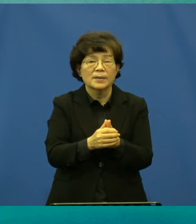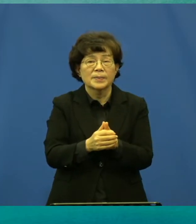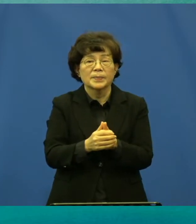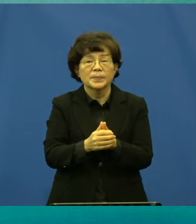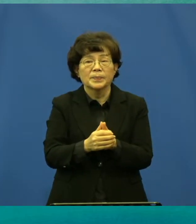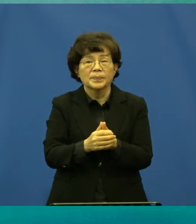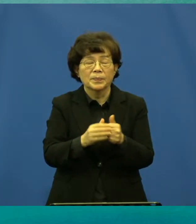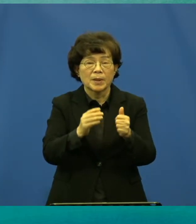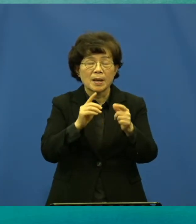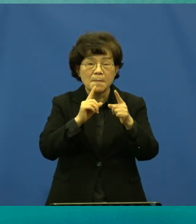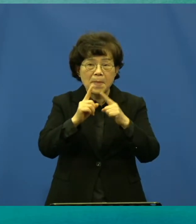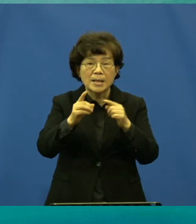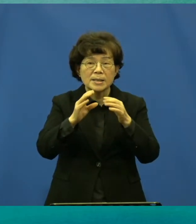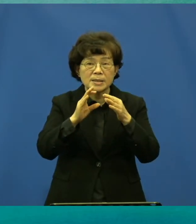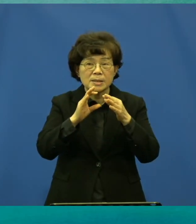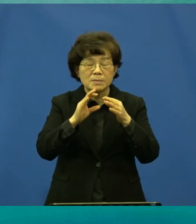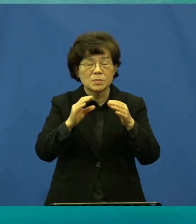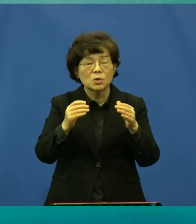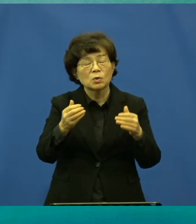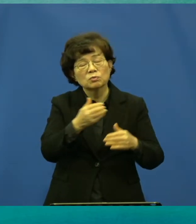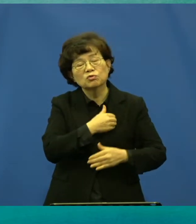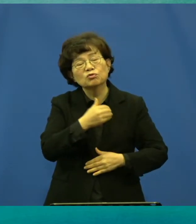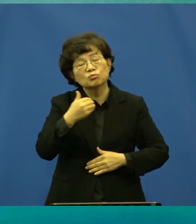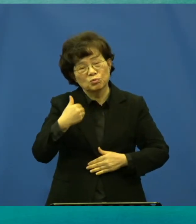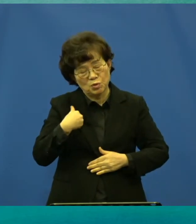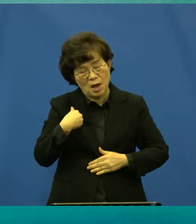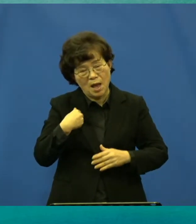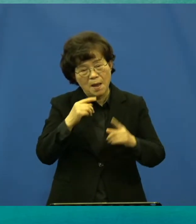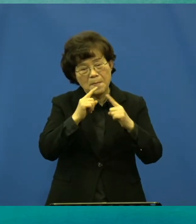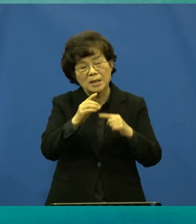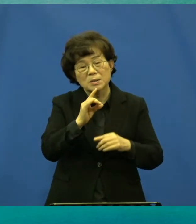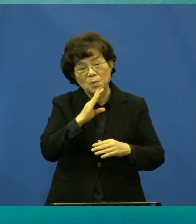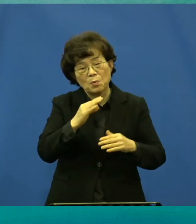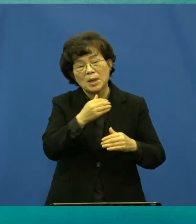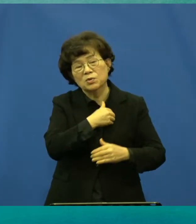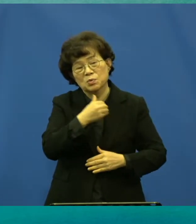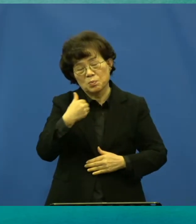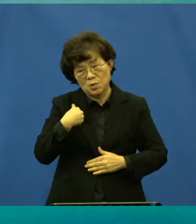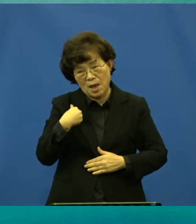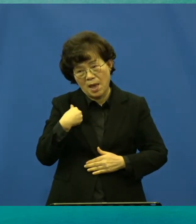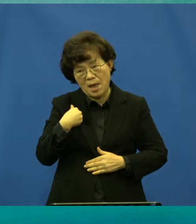그 말씀으로 충분했습니다. 그 말씀으로 충분해요.